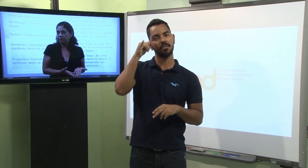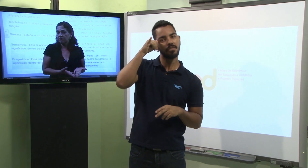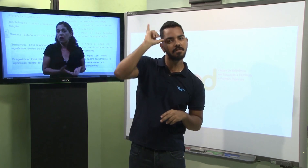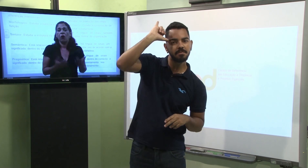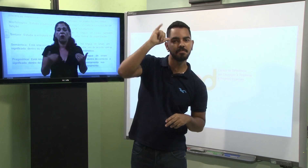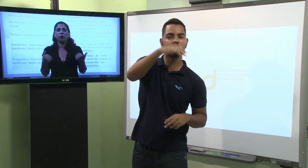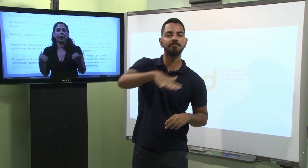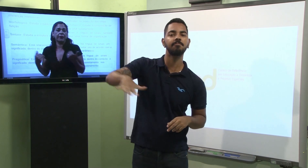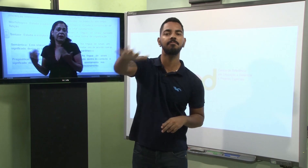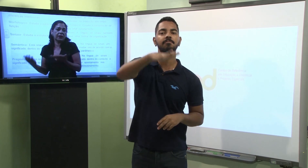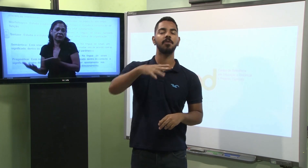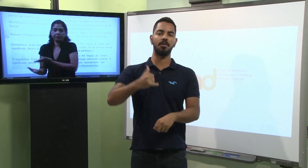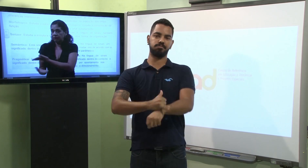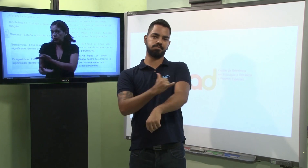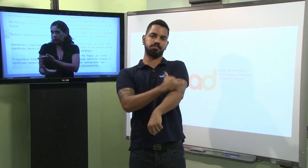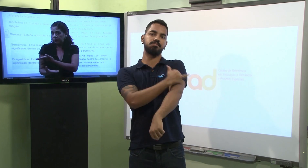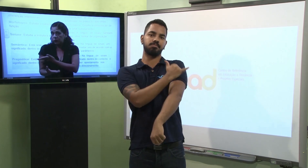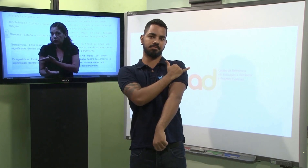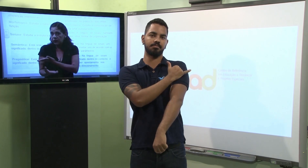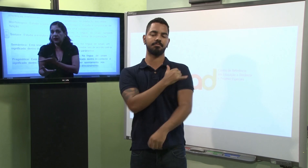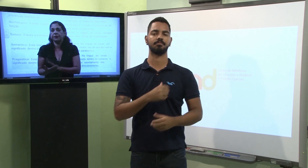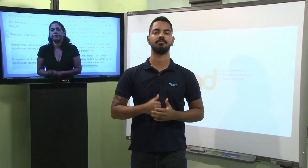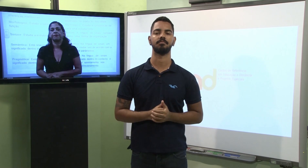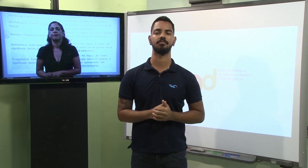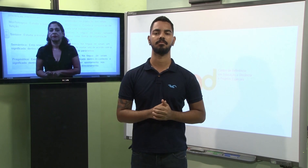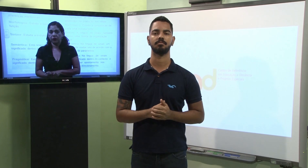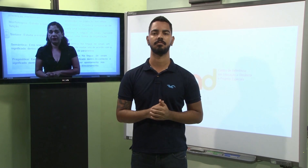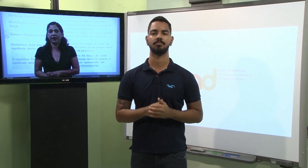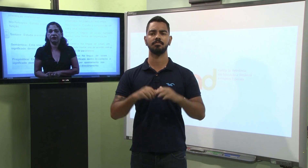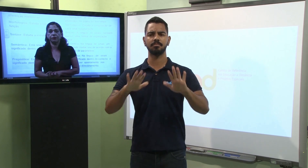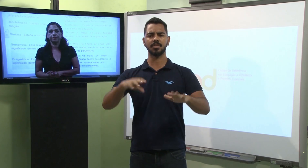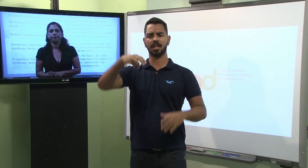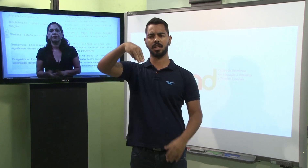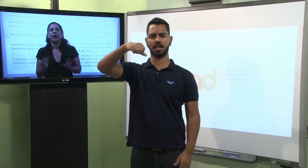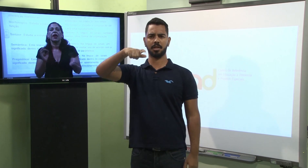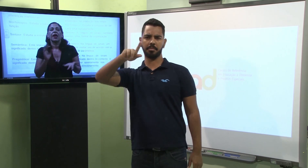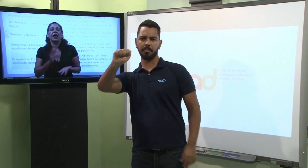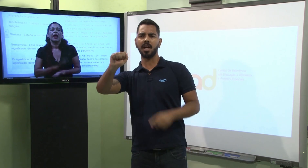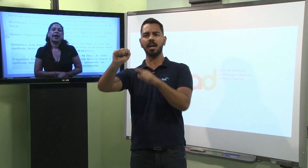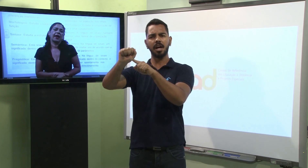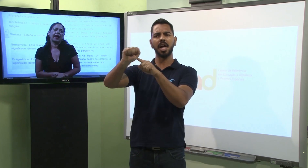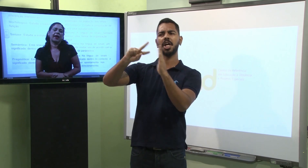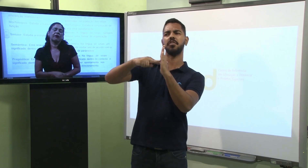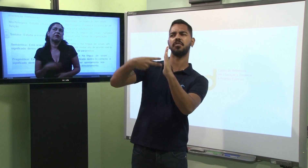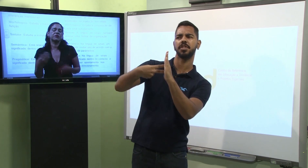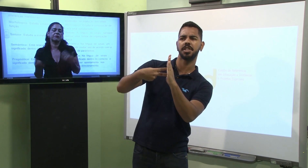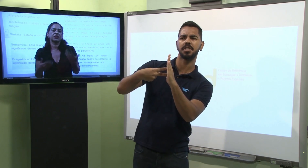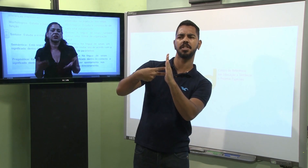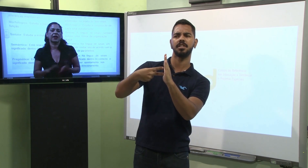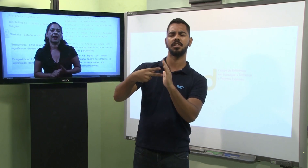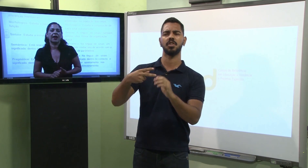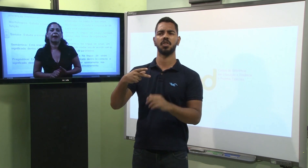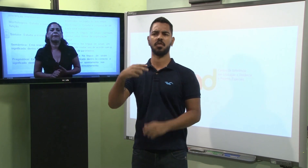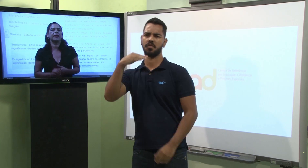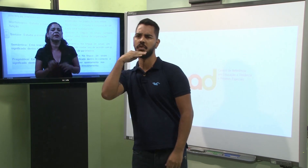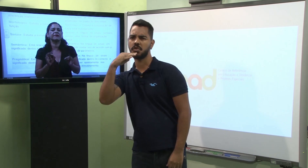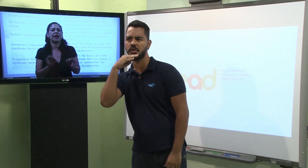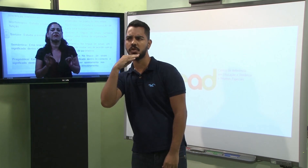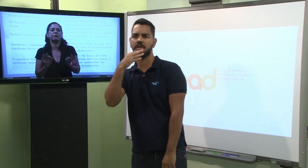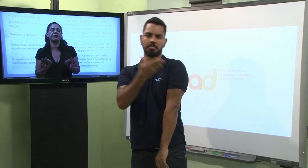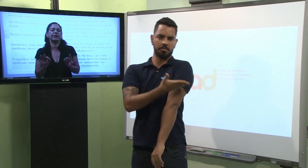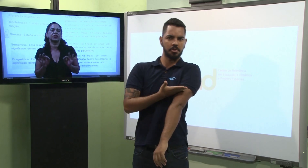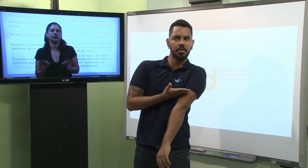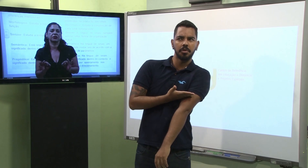fruta ou na manga de uma blusa, não é mesmo? Vamos imaginar, a